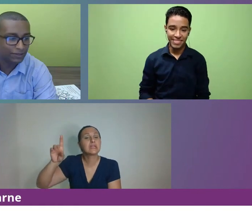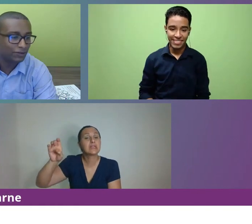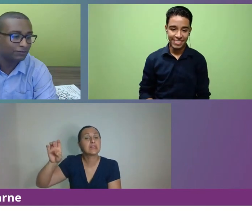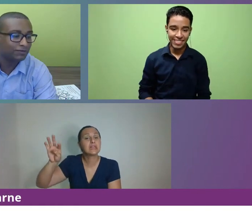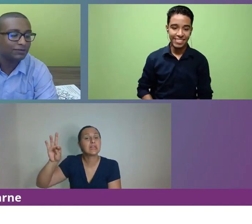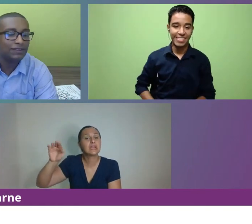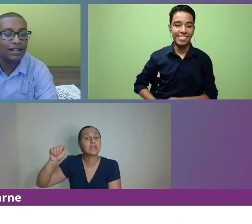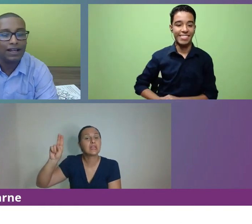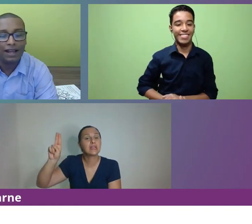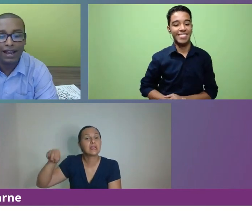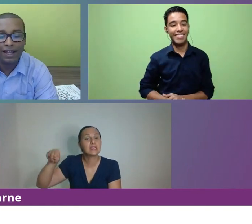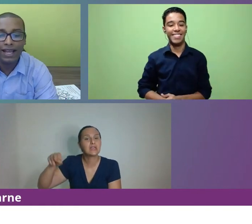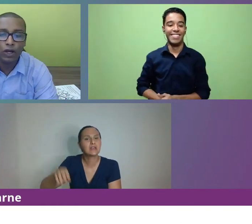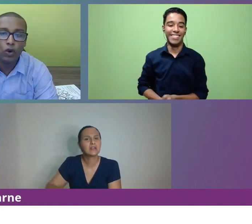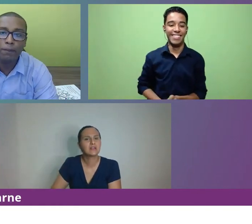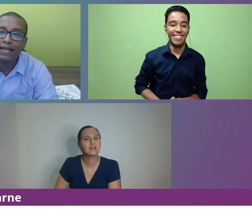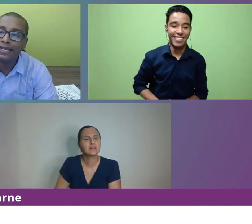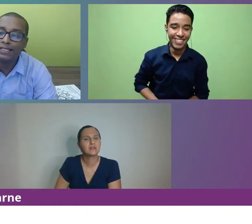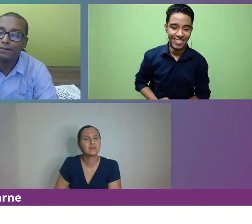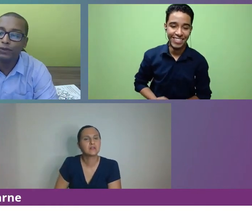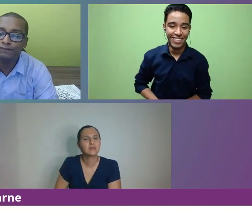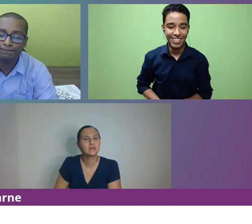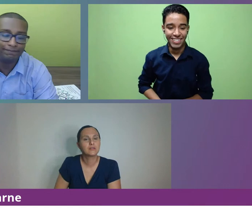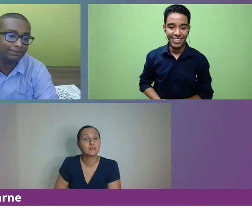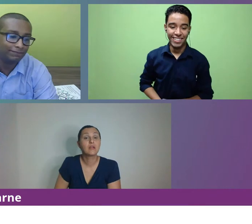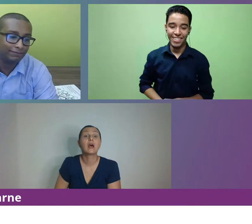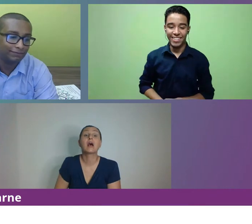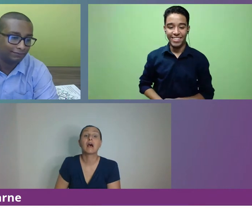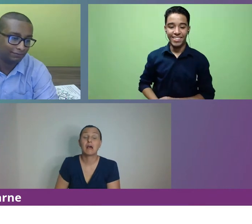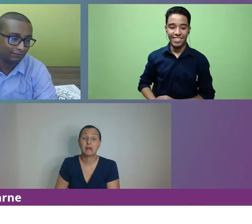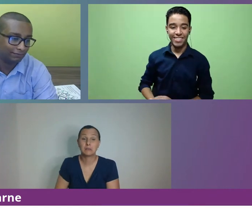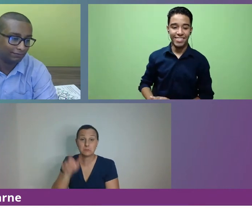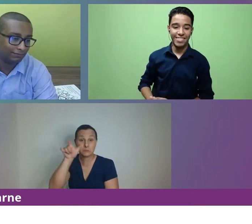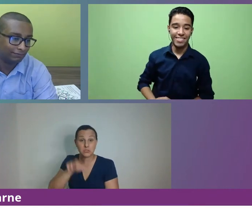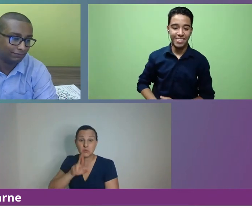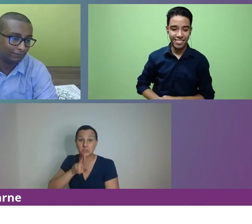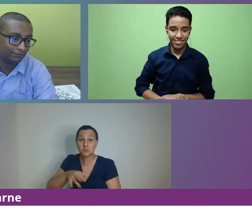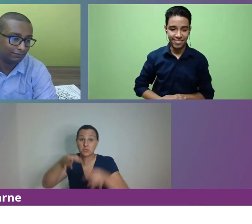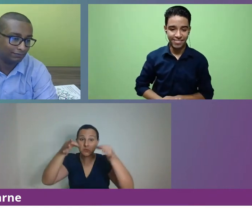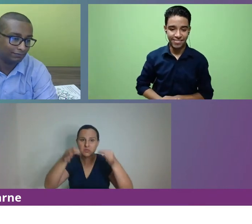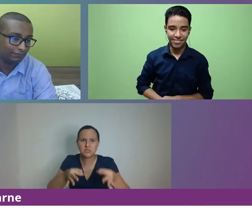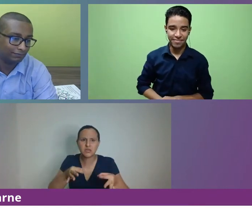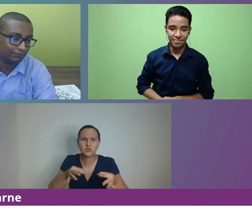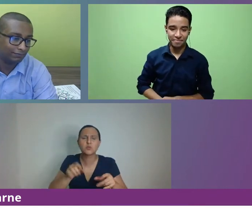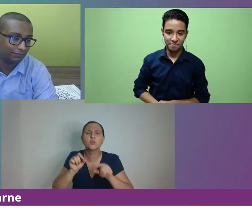Cadê? Emerson. É ecumenismo.